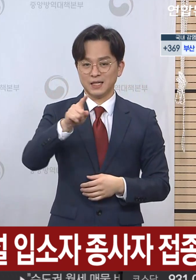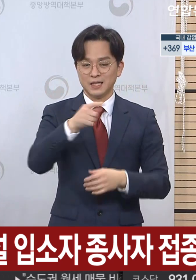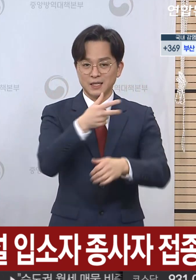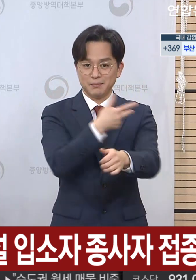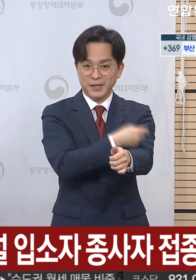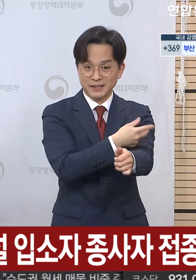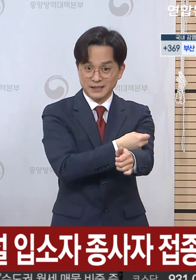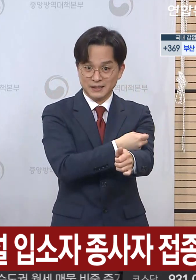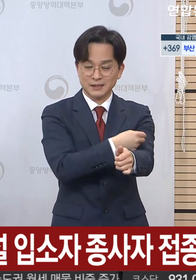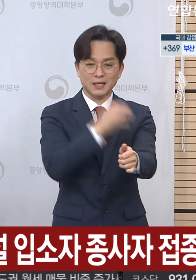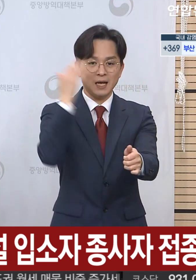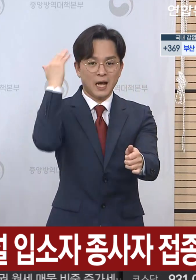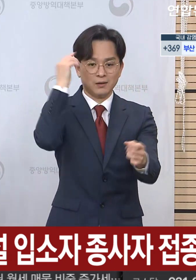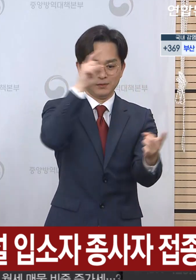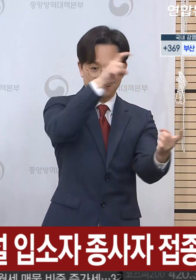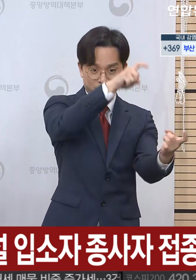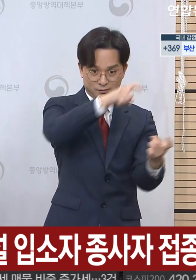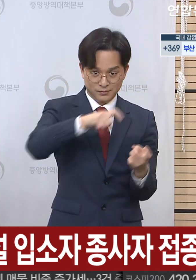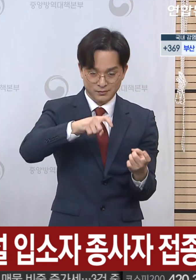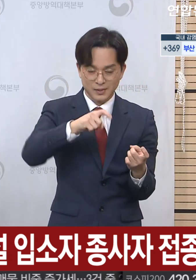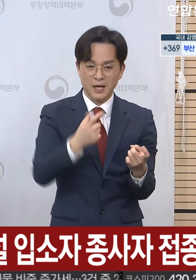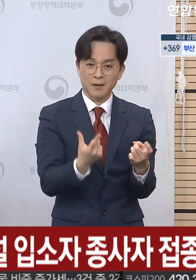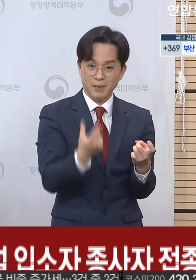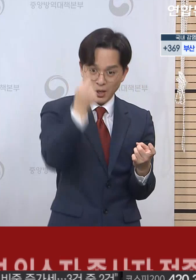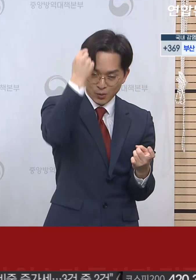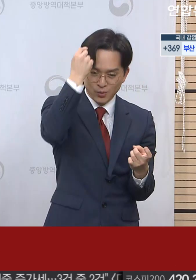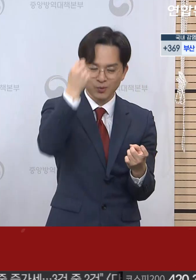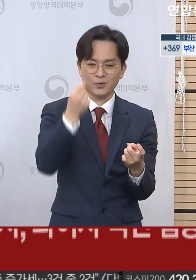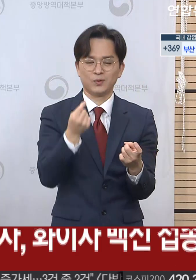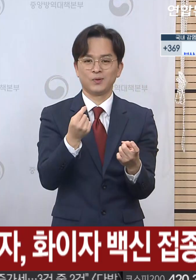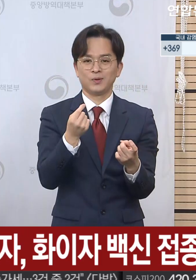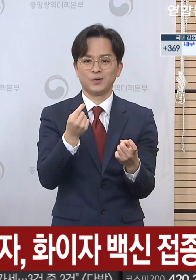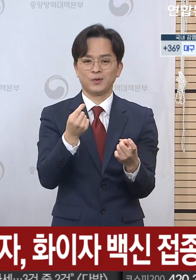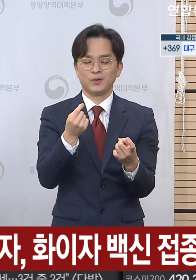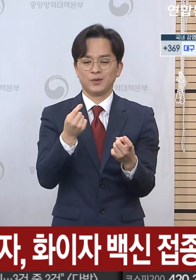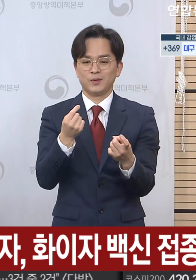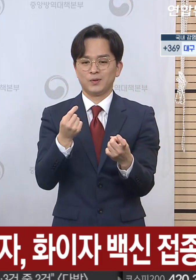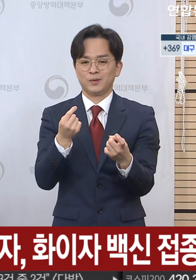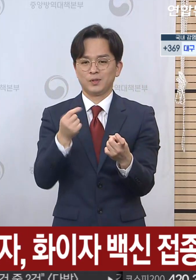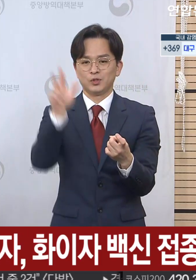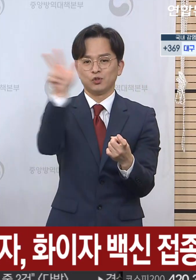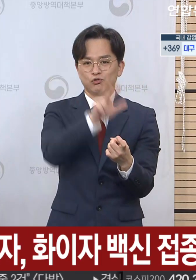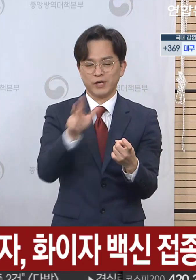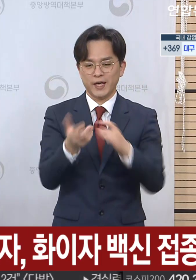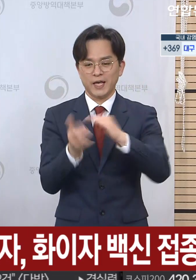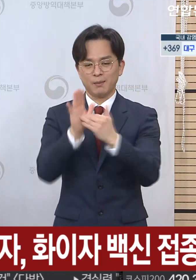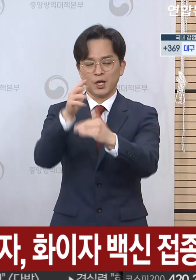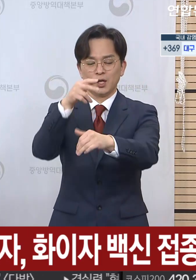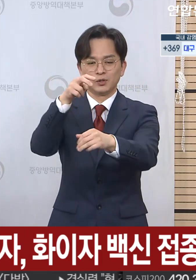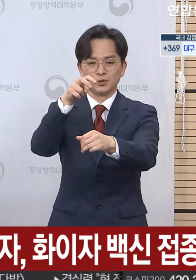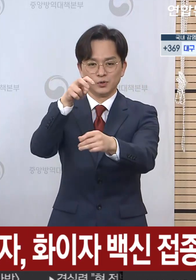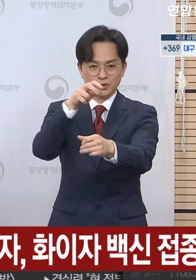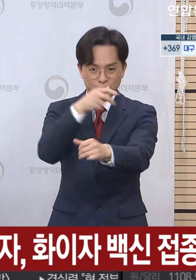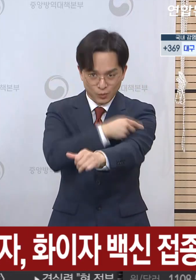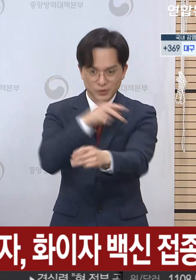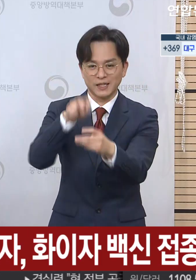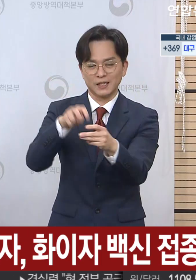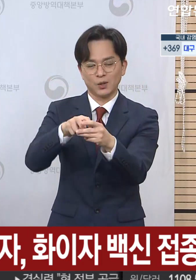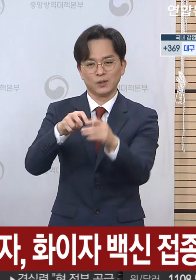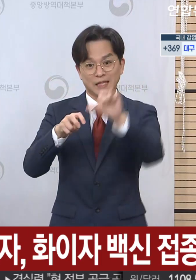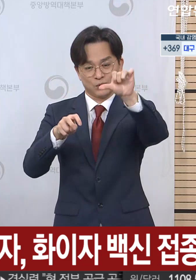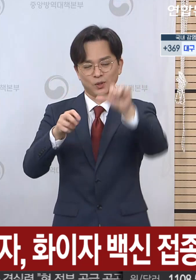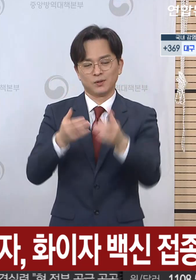국내에 도입된 즉시 공항에서 5개의 예방접종센터로 1차 배송되며 3월